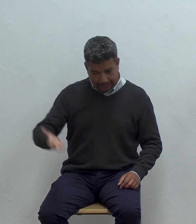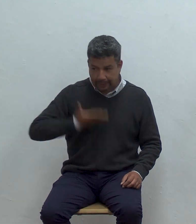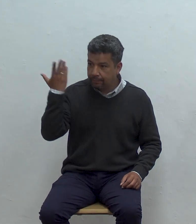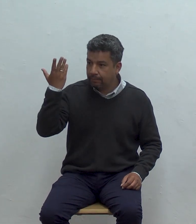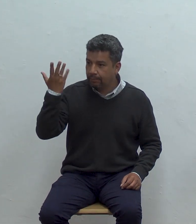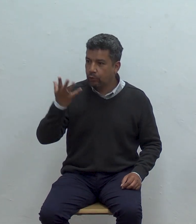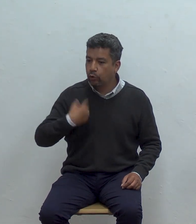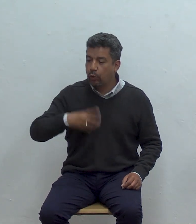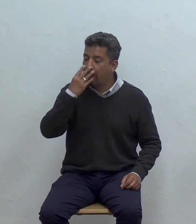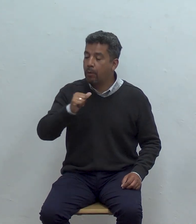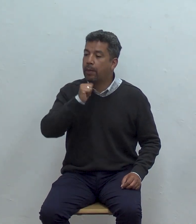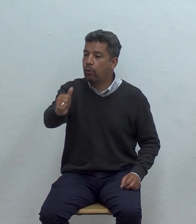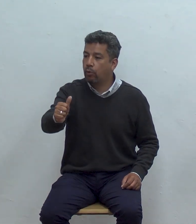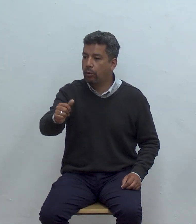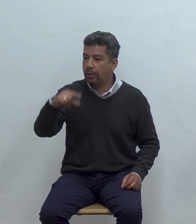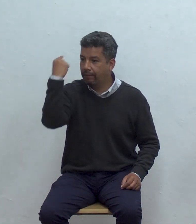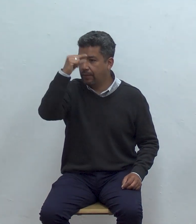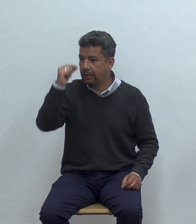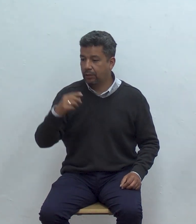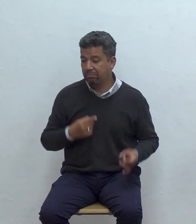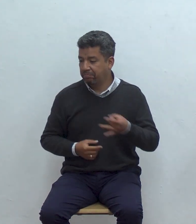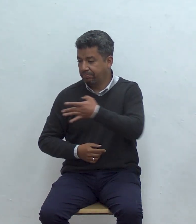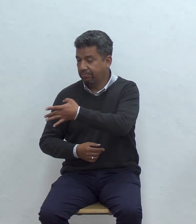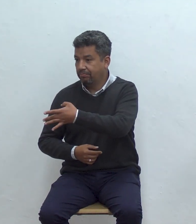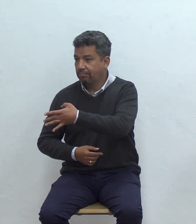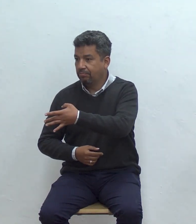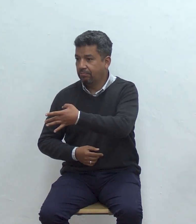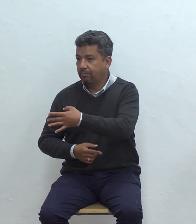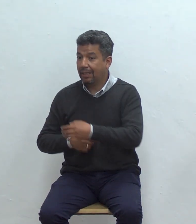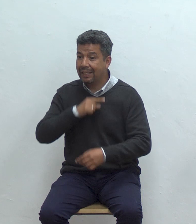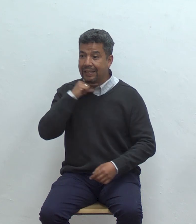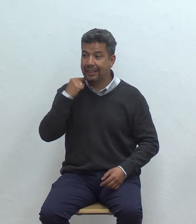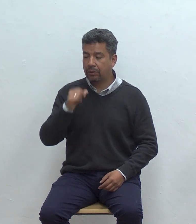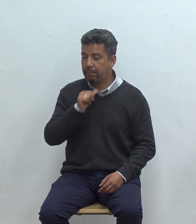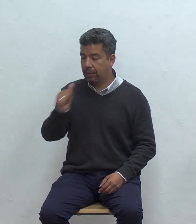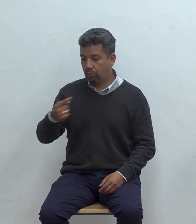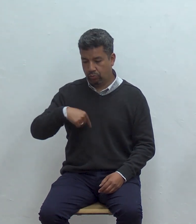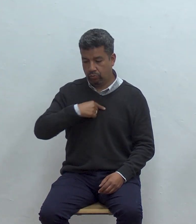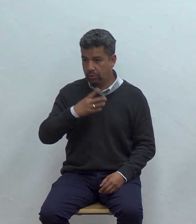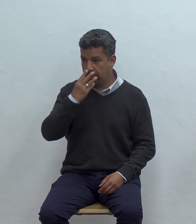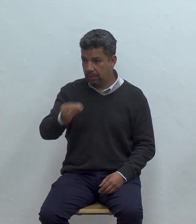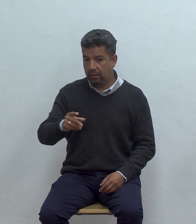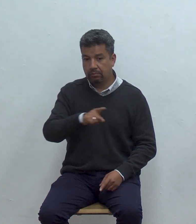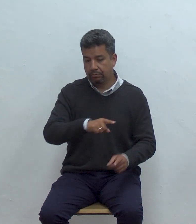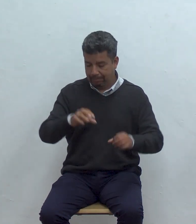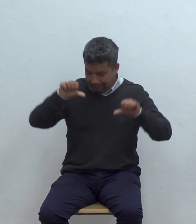más malos que los fariseos, más malos que los sacerdotes, más malos que los